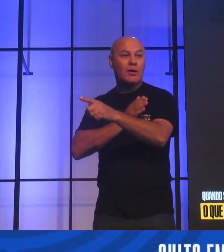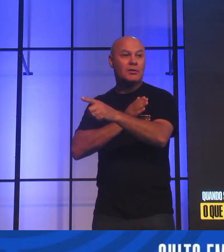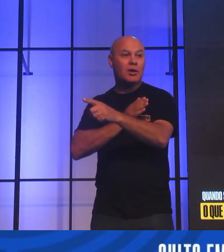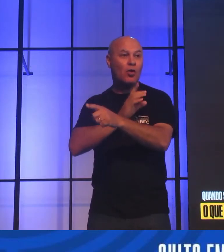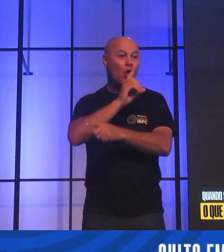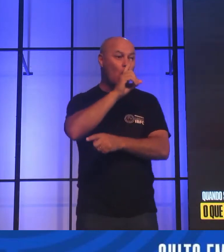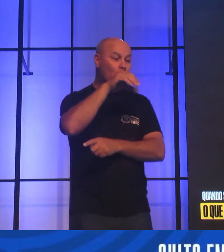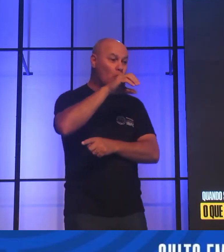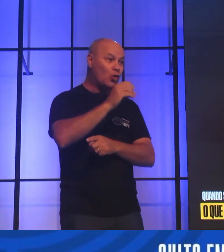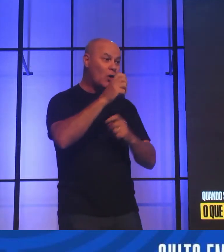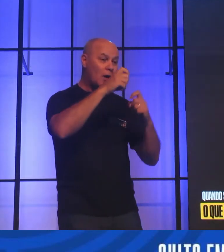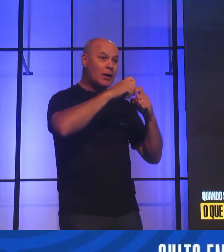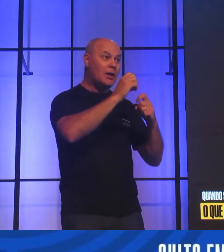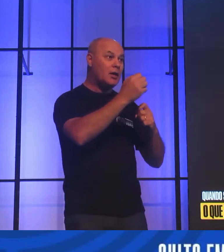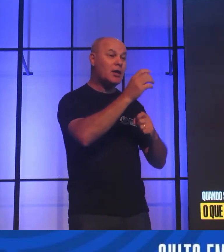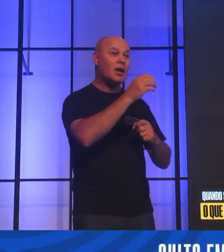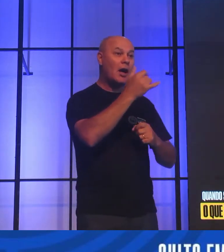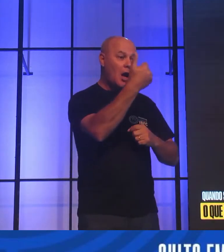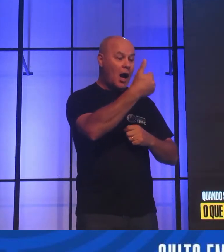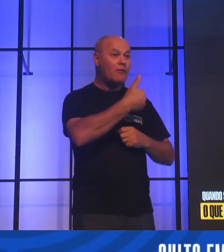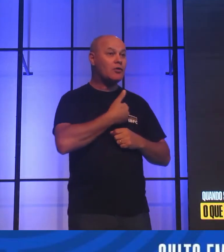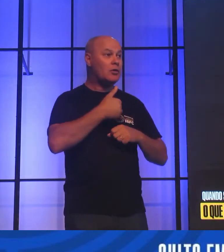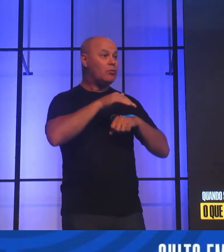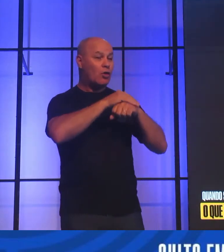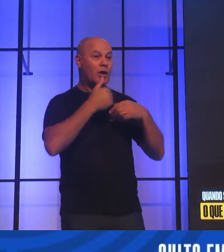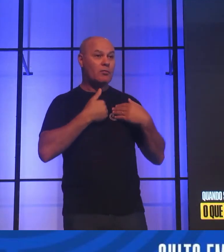o quê? Aquele velhinho?